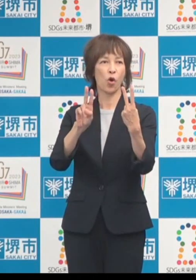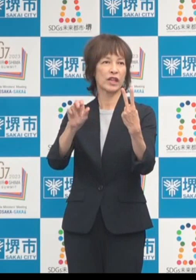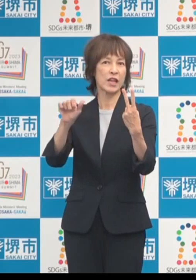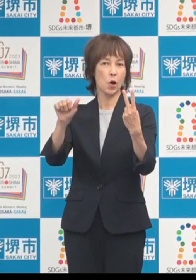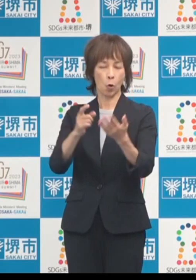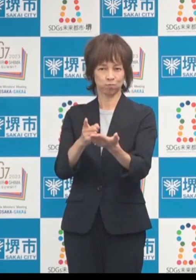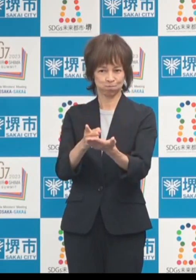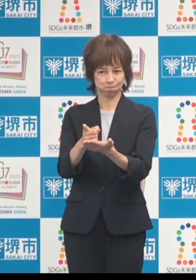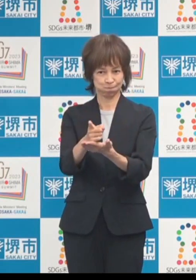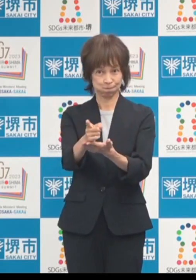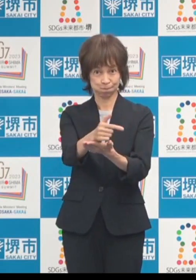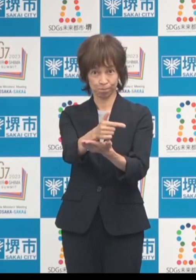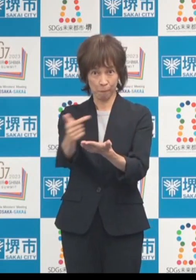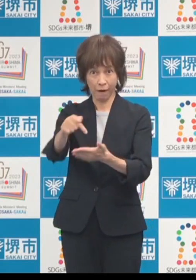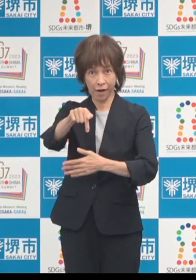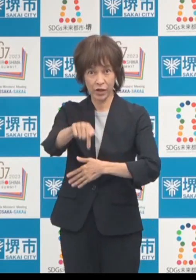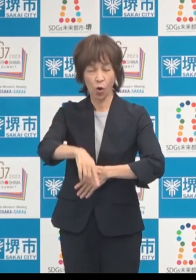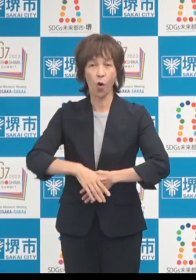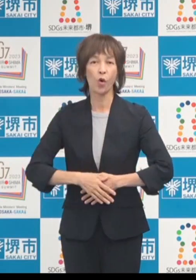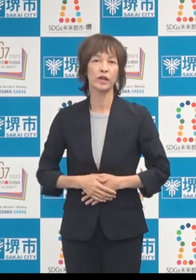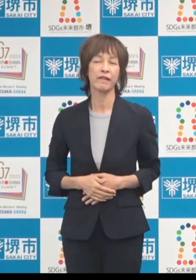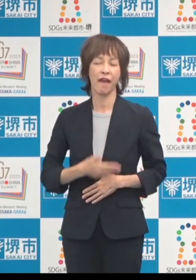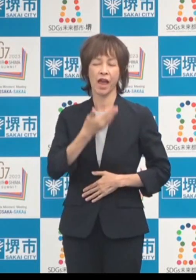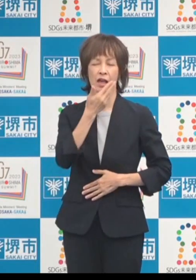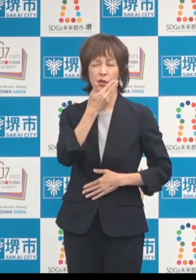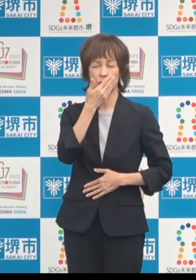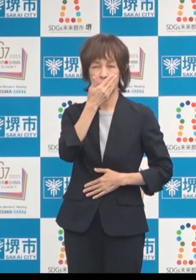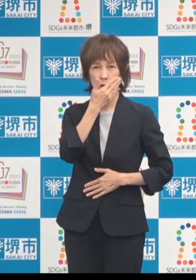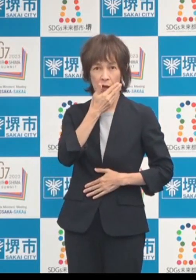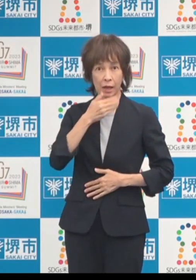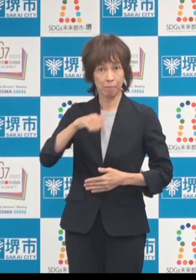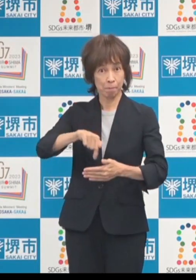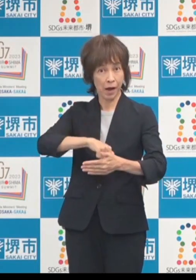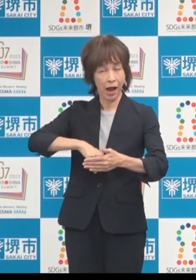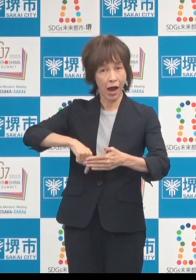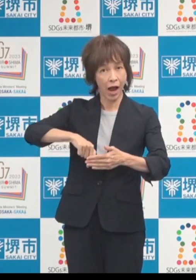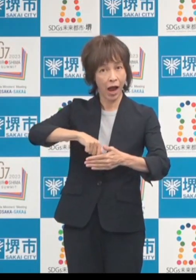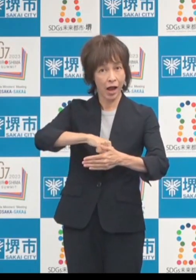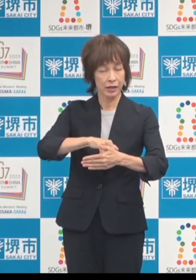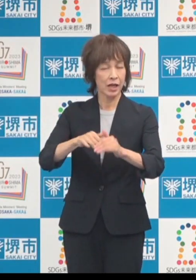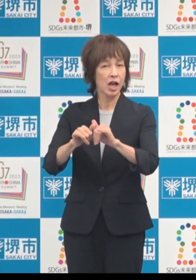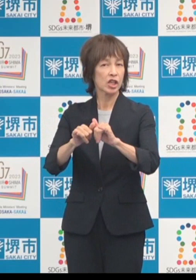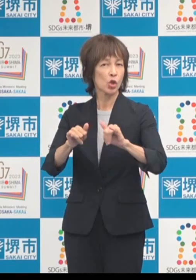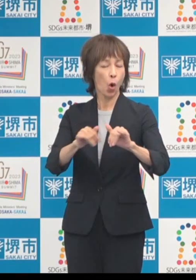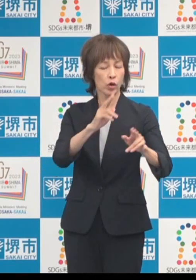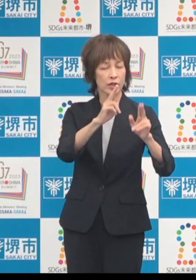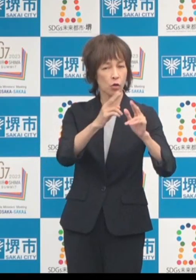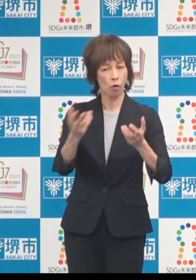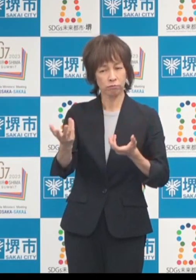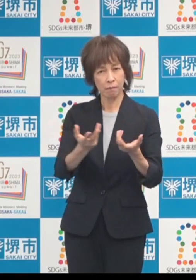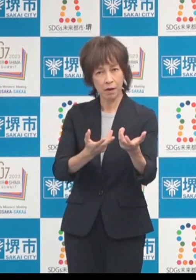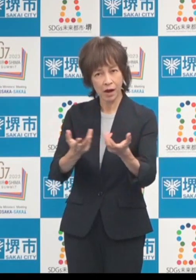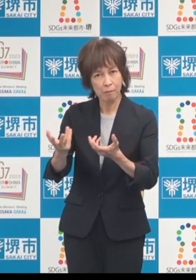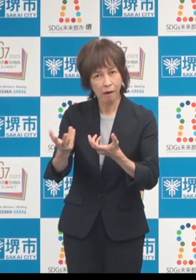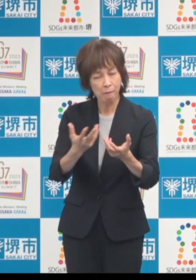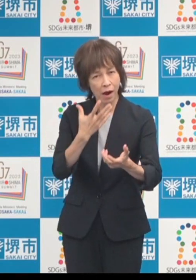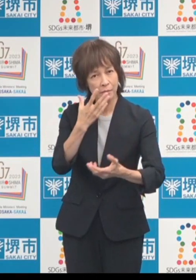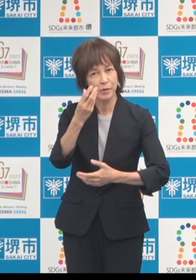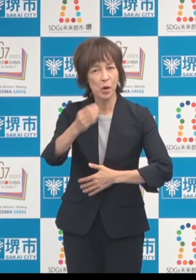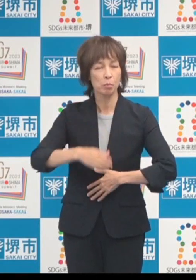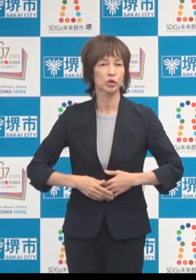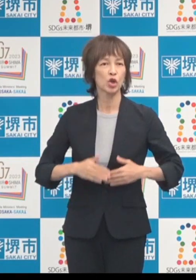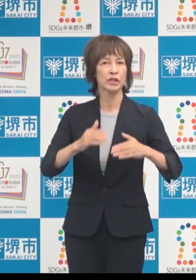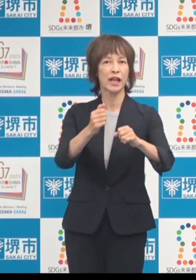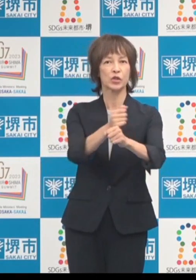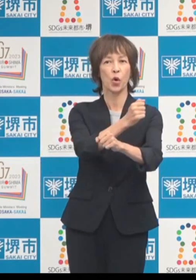画において、重点戦略を人や企業を引きつける都市魅力としていまして、成長産業